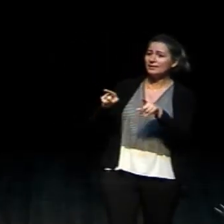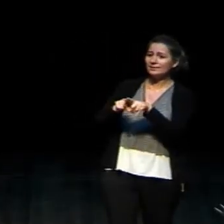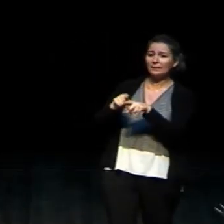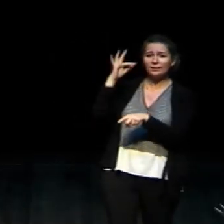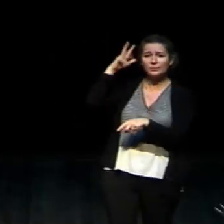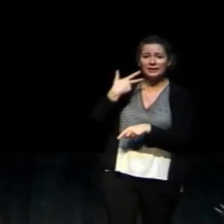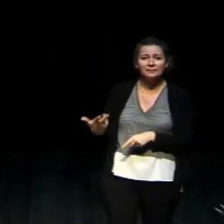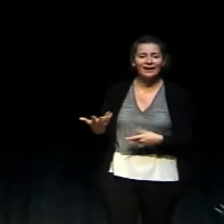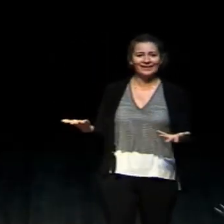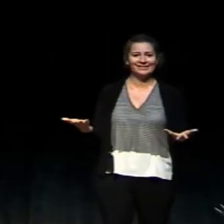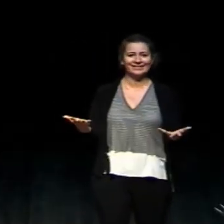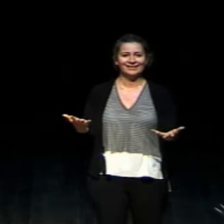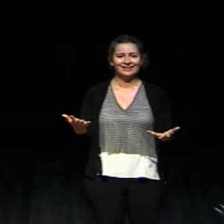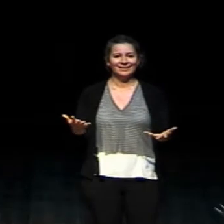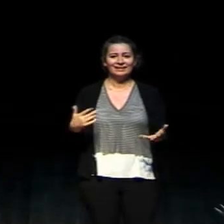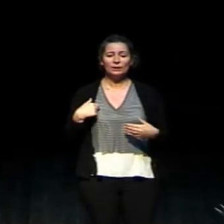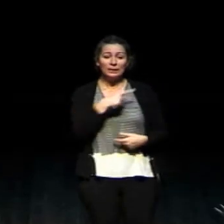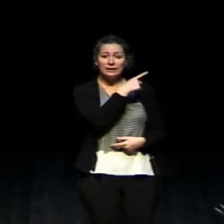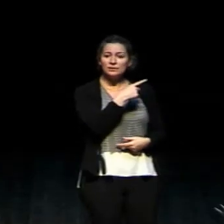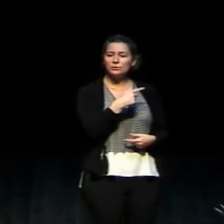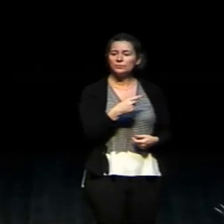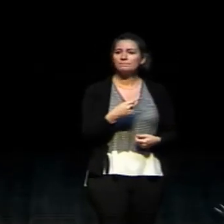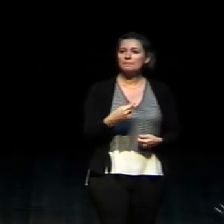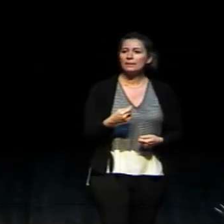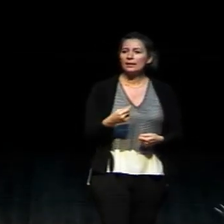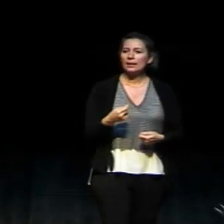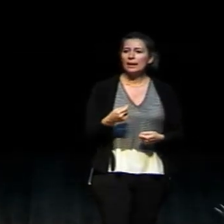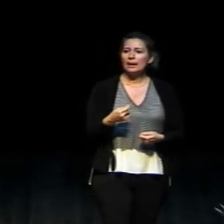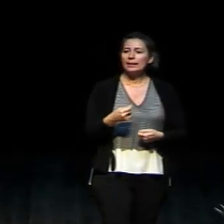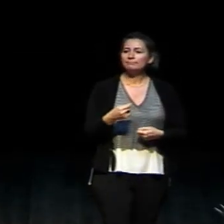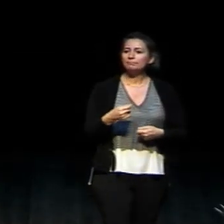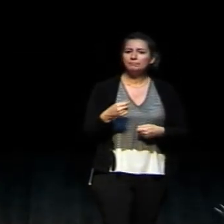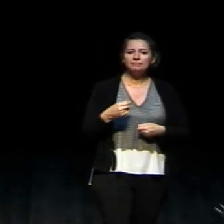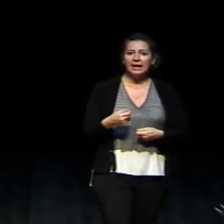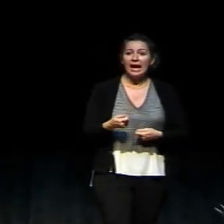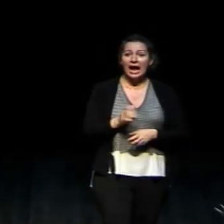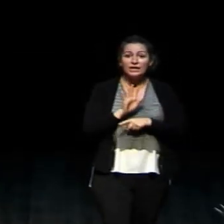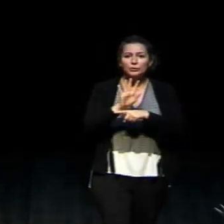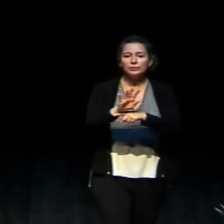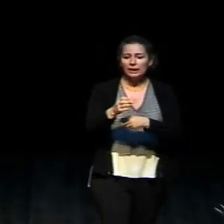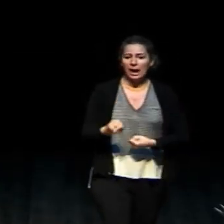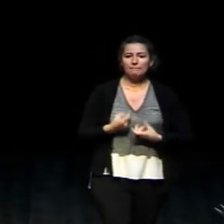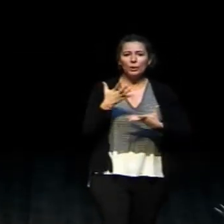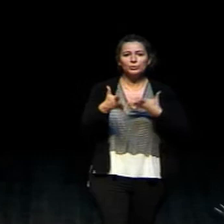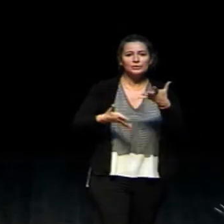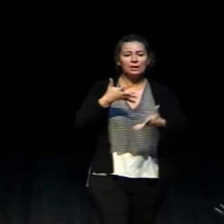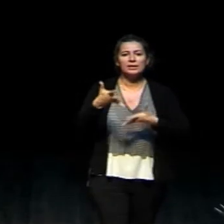porque ali nós conseguimos explorar, inclusive, elementos culturais da pessoa surda. Então isso ajuda